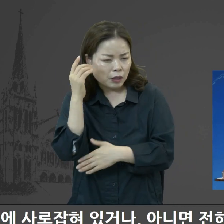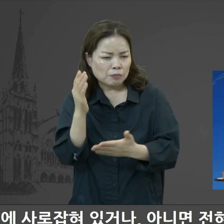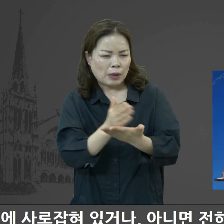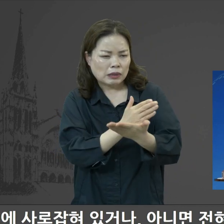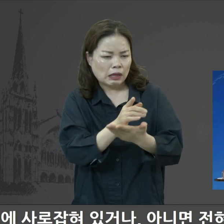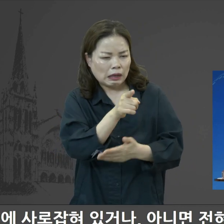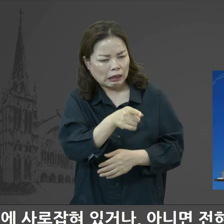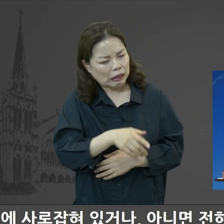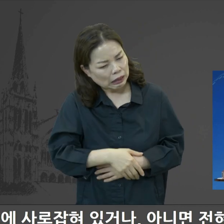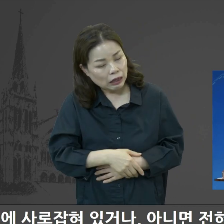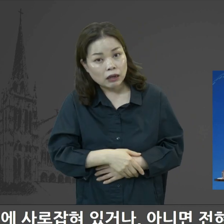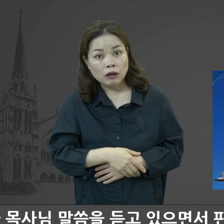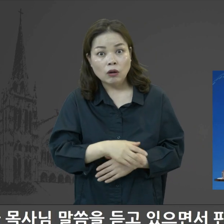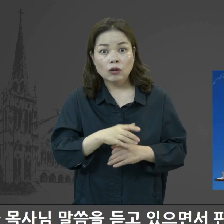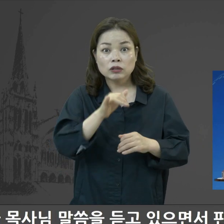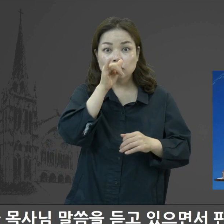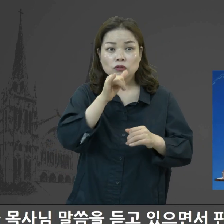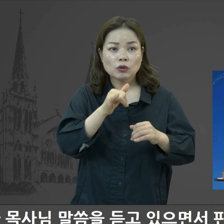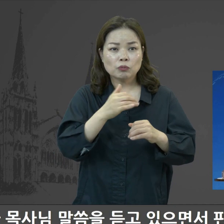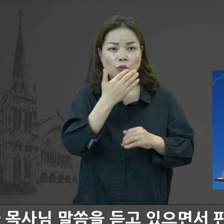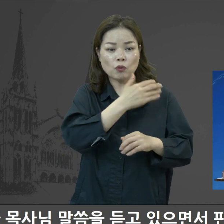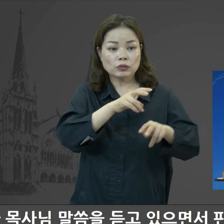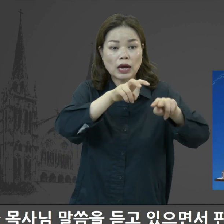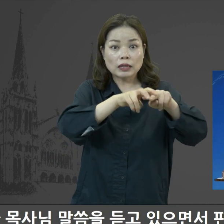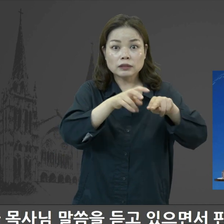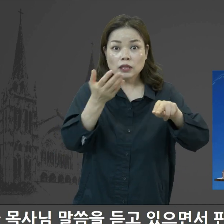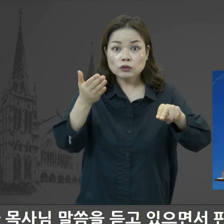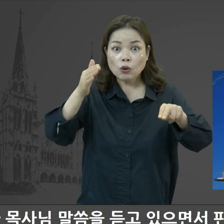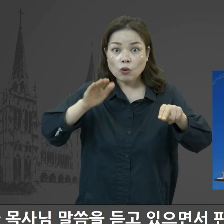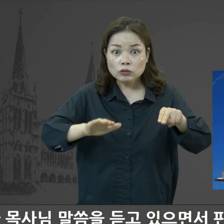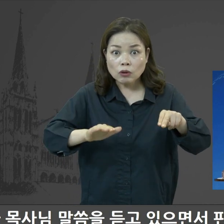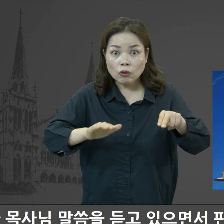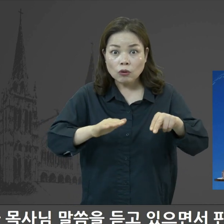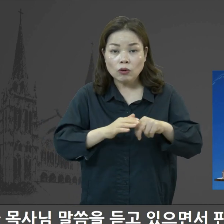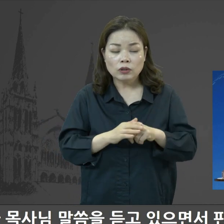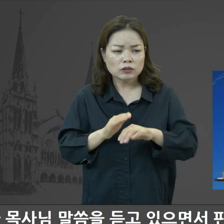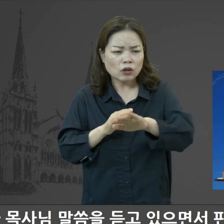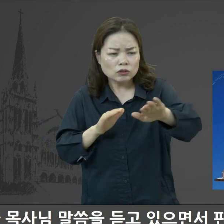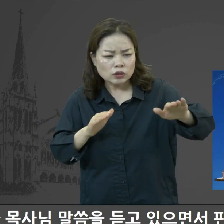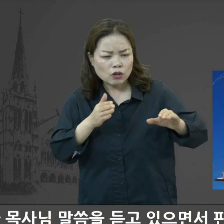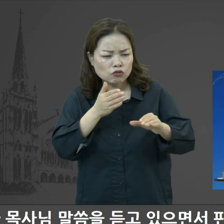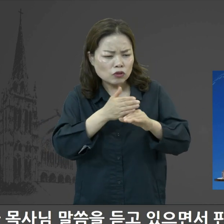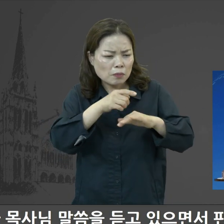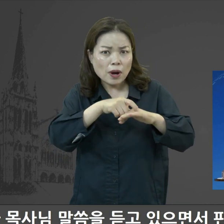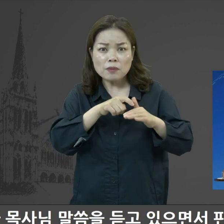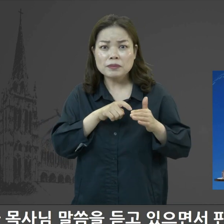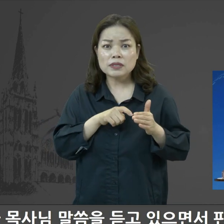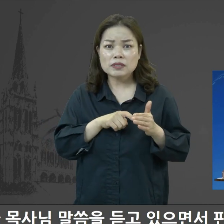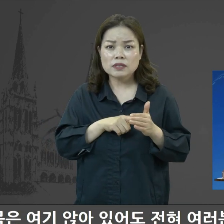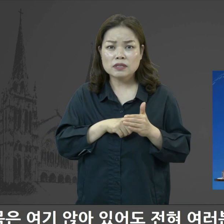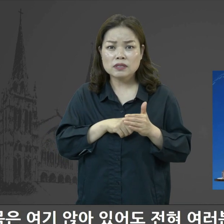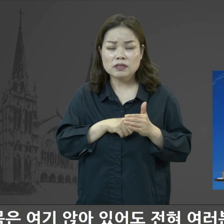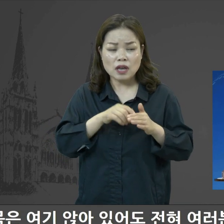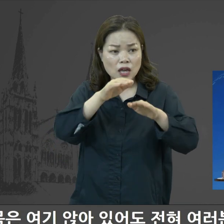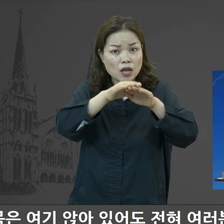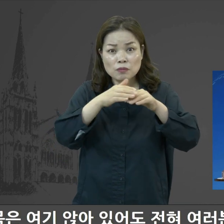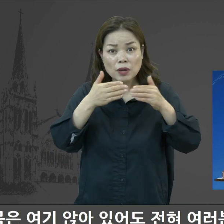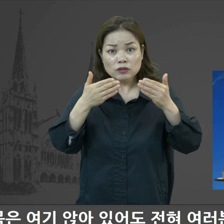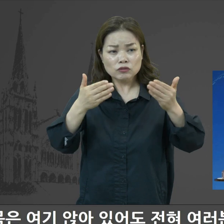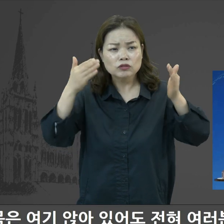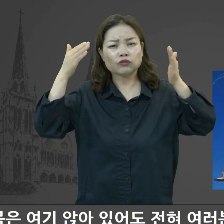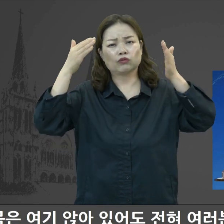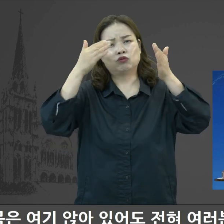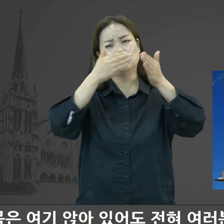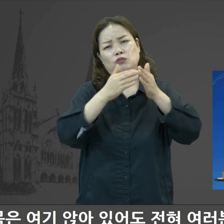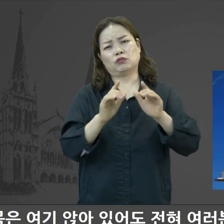앉아 있거나, 그러면서 몸은 여기 앉아 있어도 전혀 여러분들의 중심이나 마음이 전혀 예배 드리는데